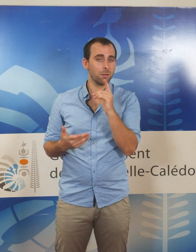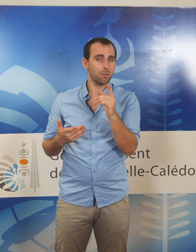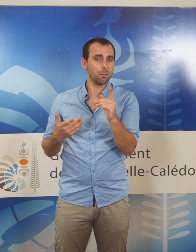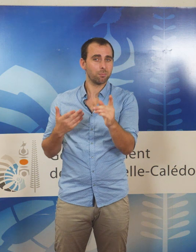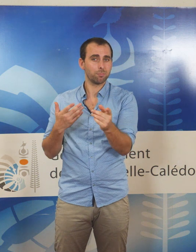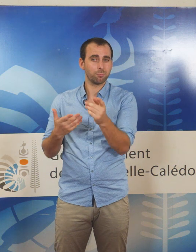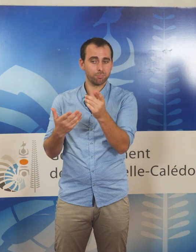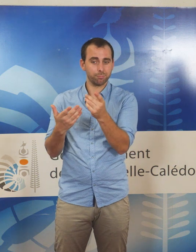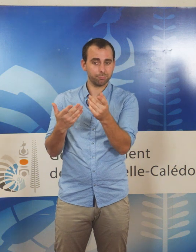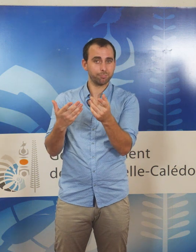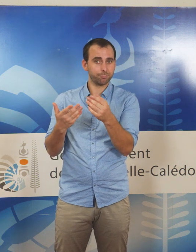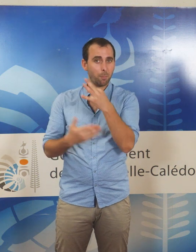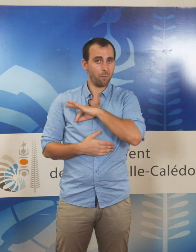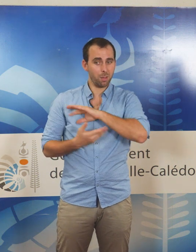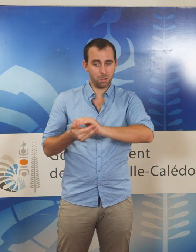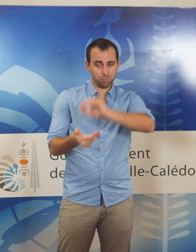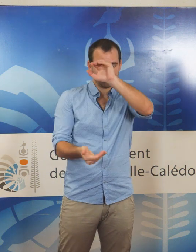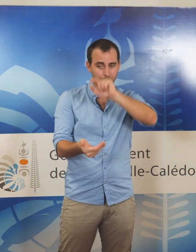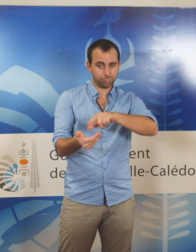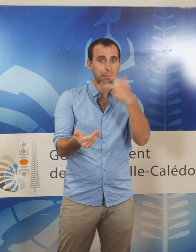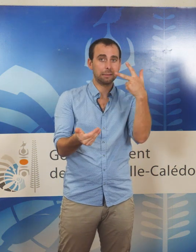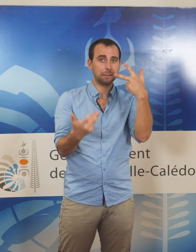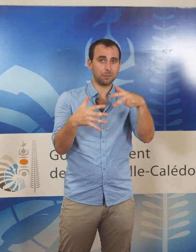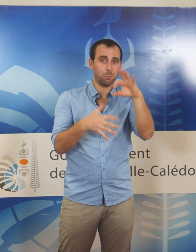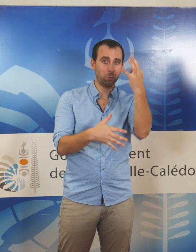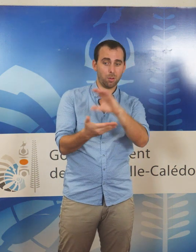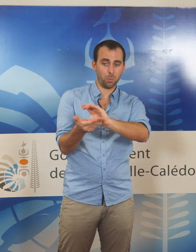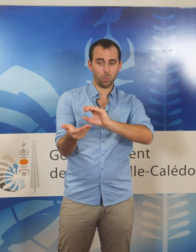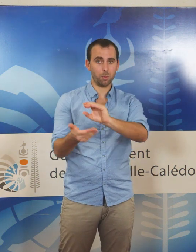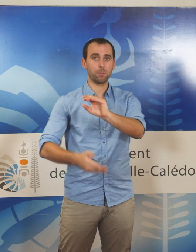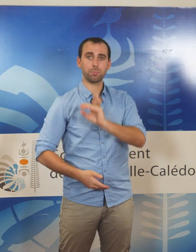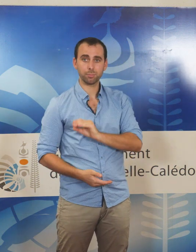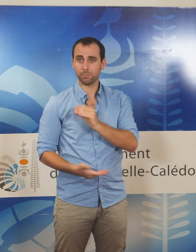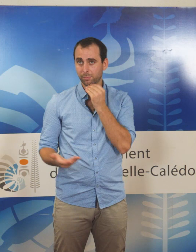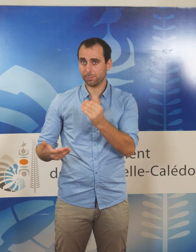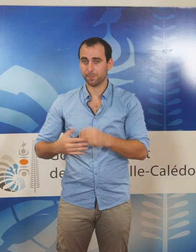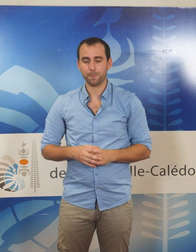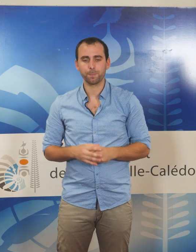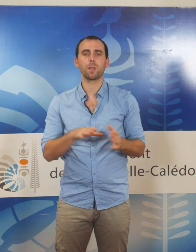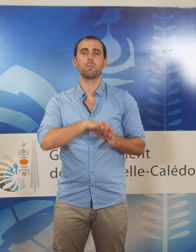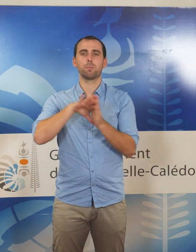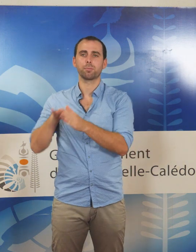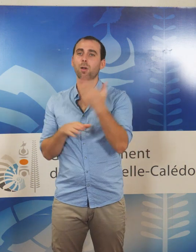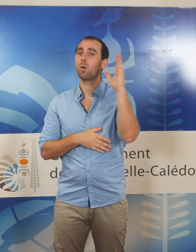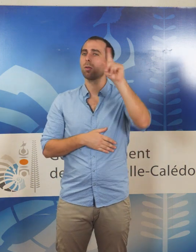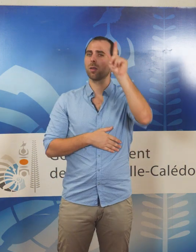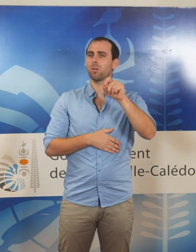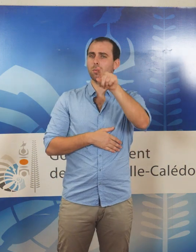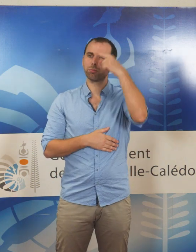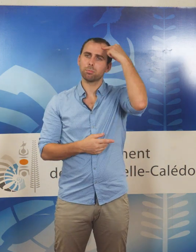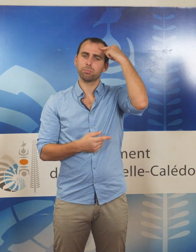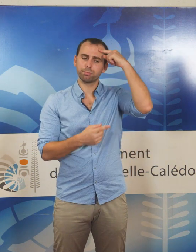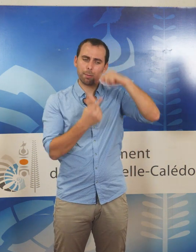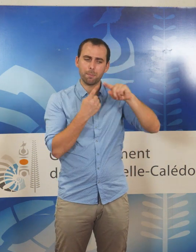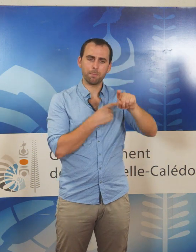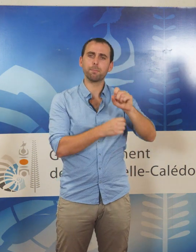qui est repris sur les dividendes qui sont versés. Ensuite, sur l'autre question, avant qu'il y ait le Covid, je crois que des travaux avaient été lancés